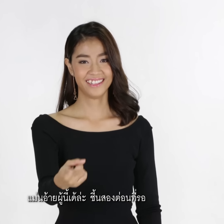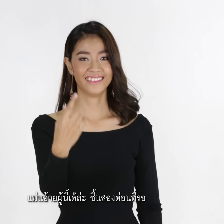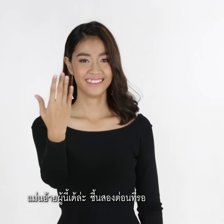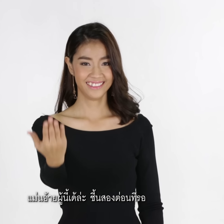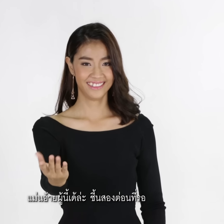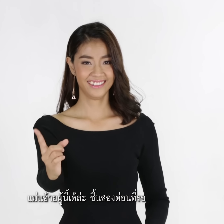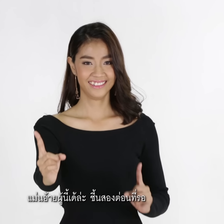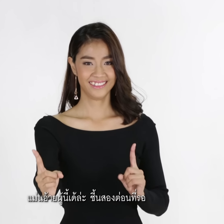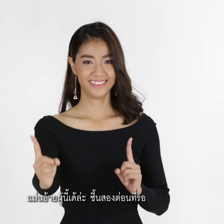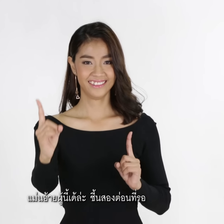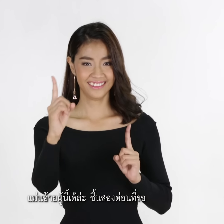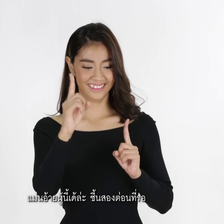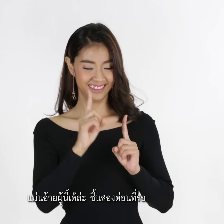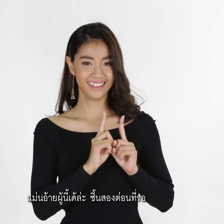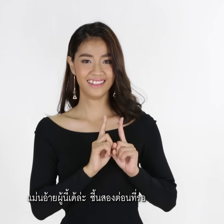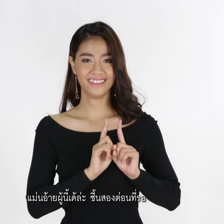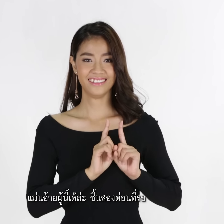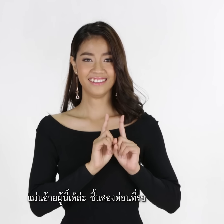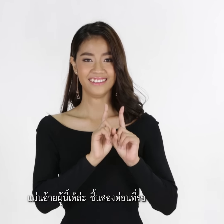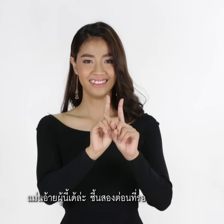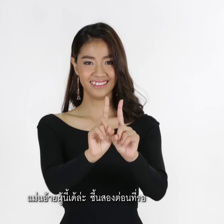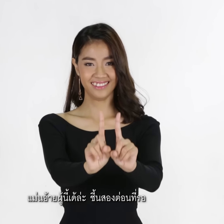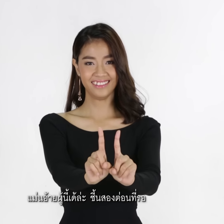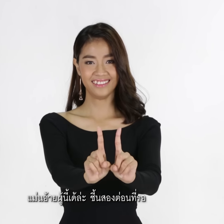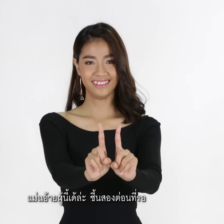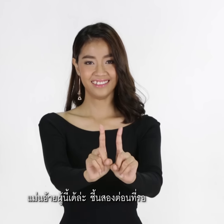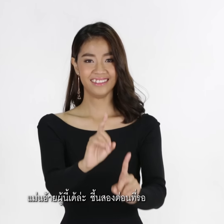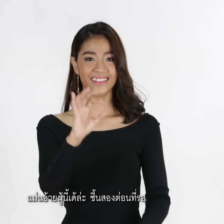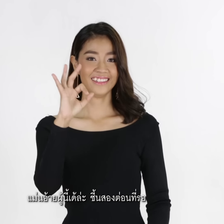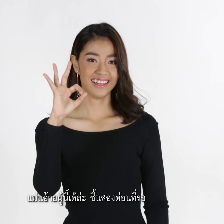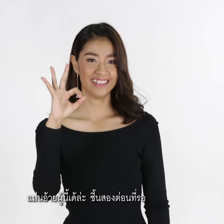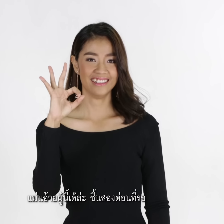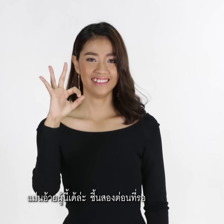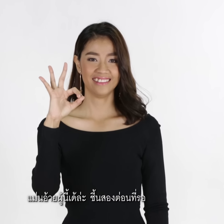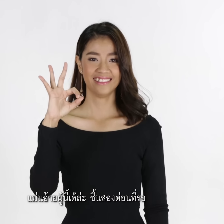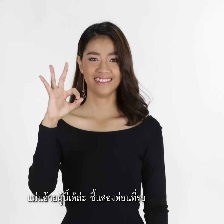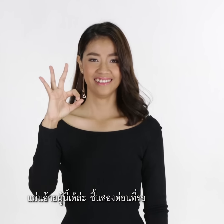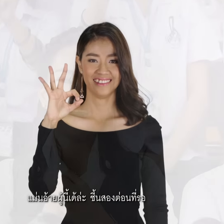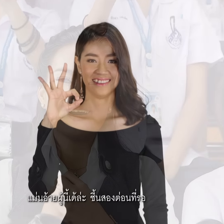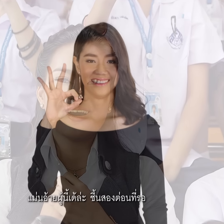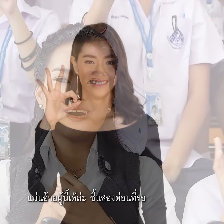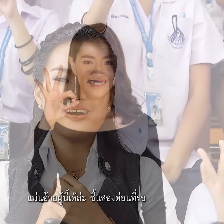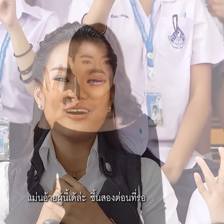ายคนนี้นี่แหละสิ้นสองตอนที่ร